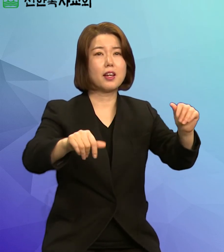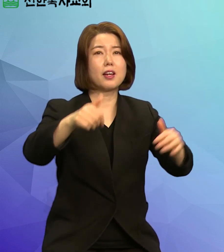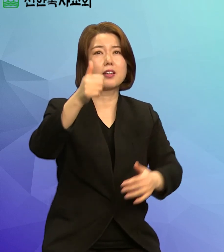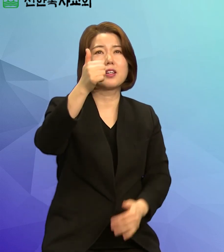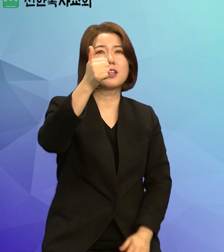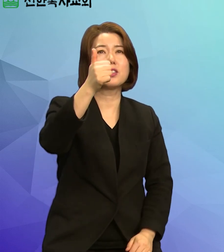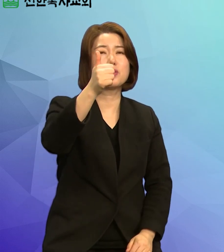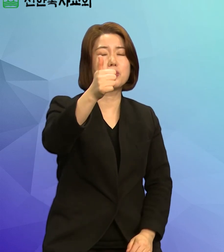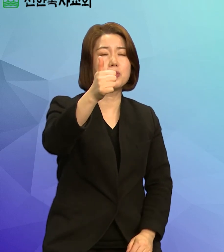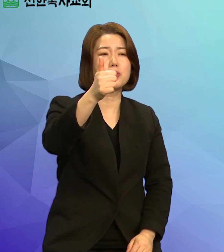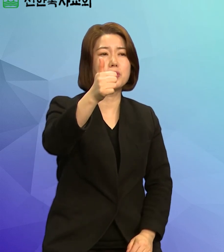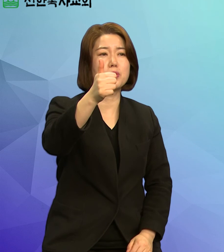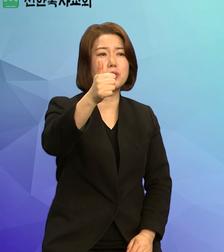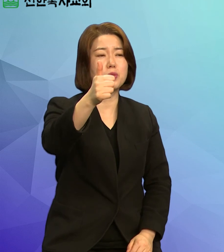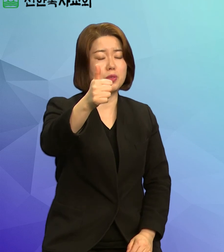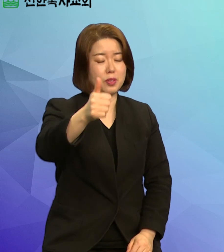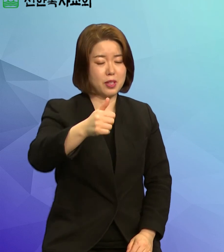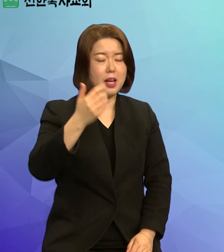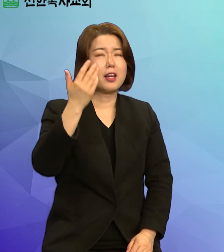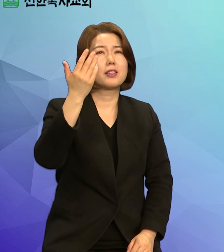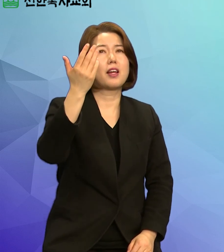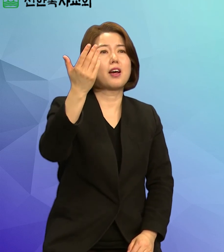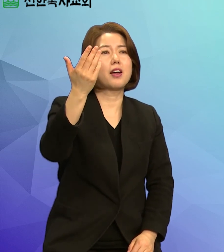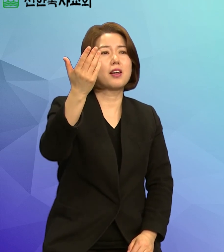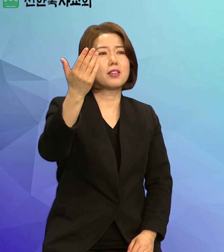하늘과 땅의 주,